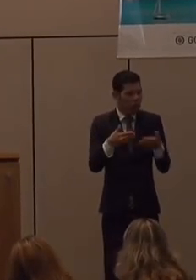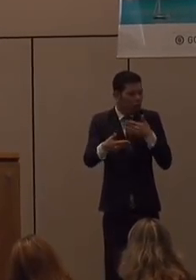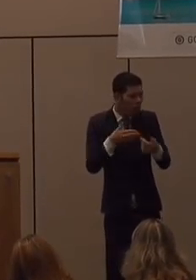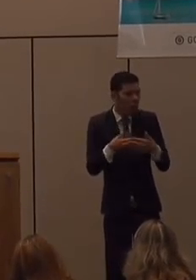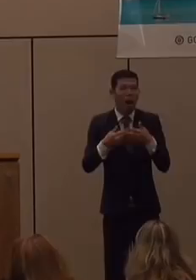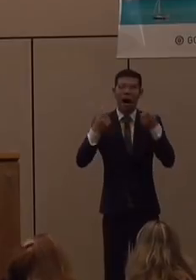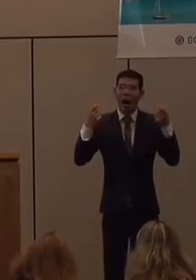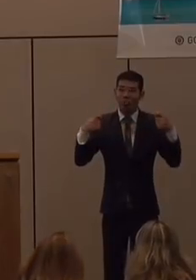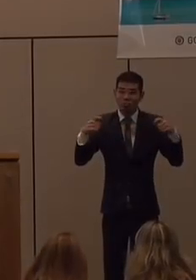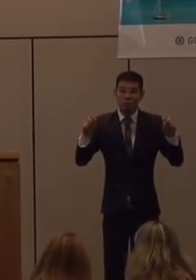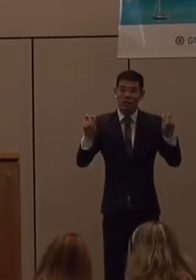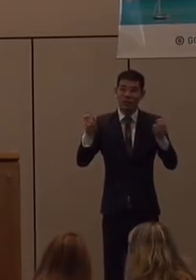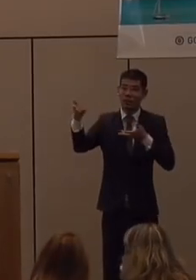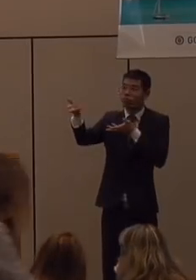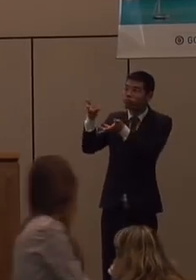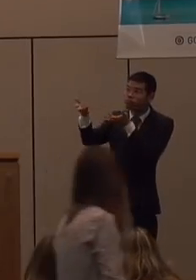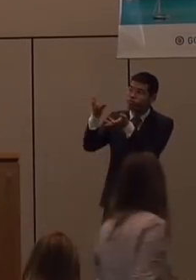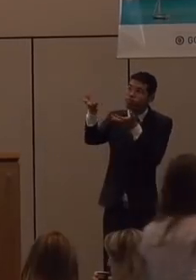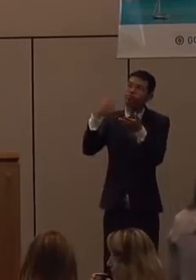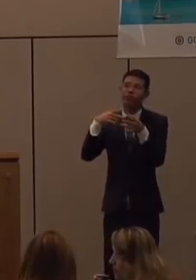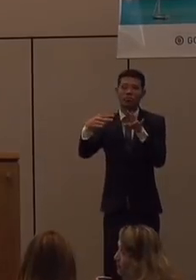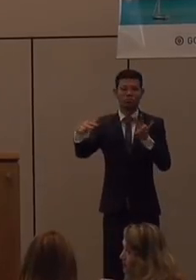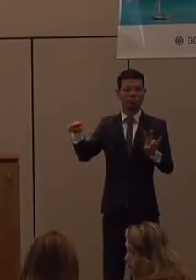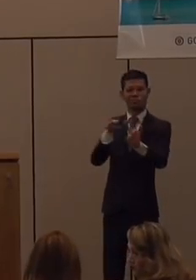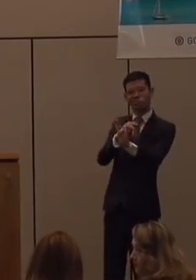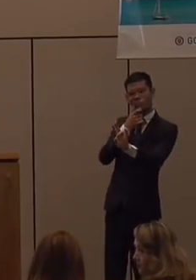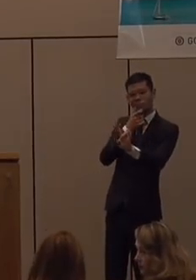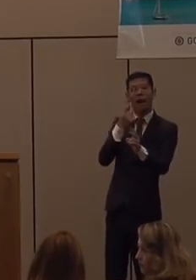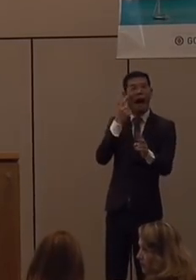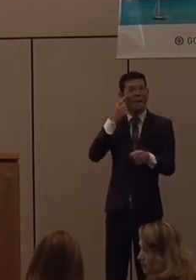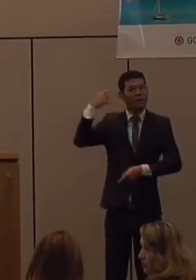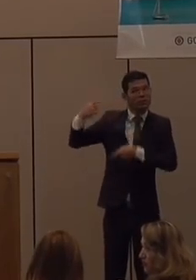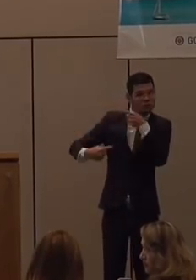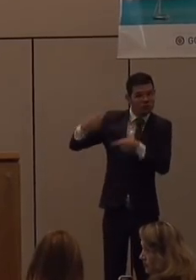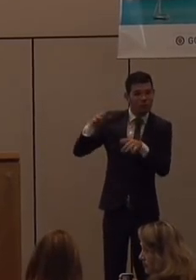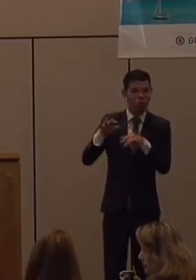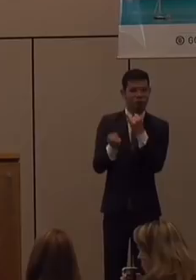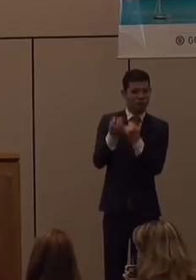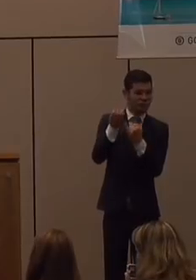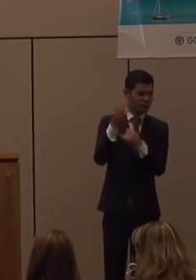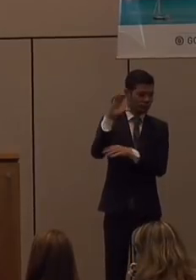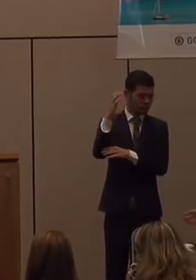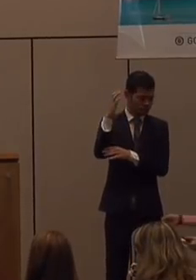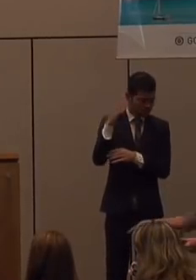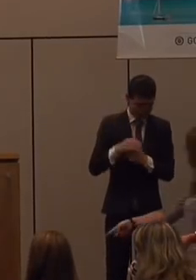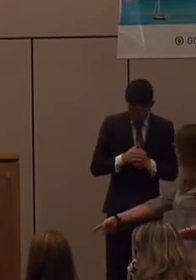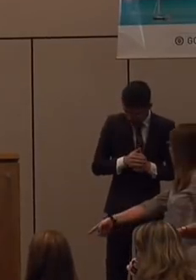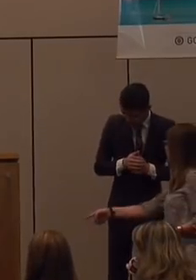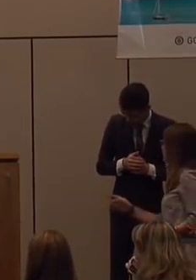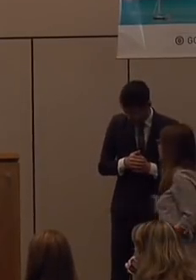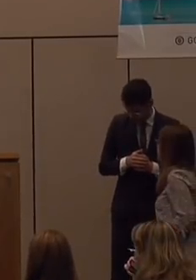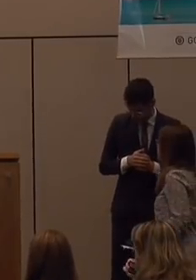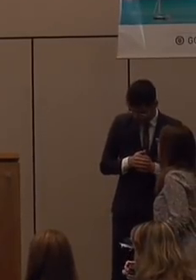importaciones y ver la contribución de éstas a la competitividad de la industria colombiana y los servicios